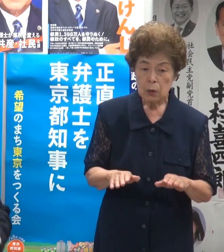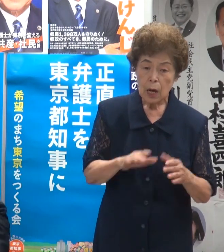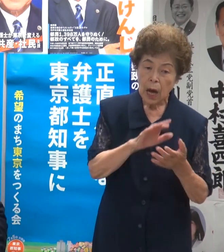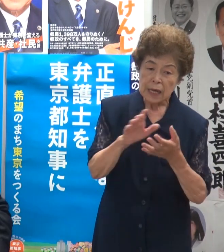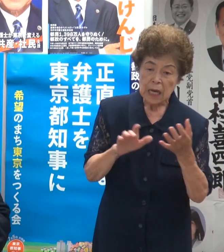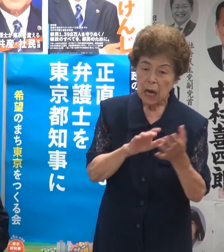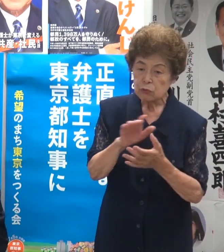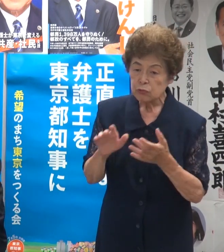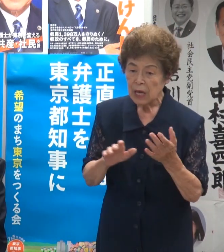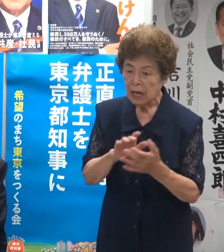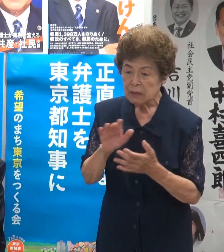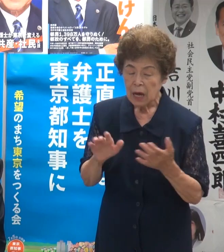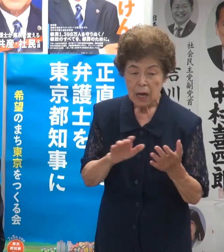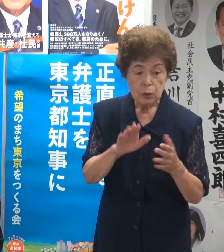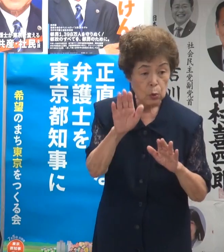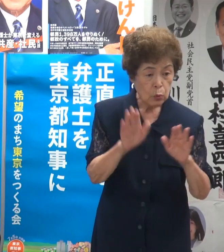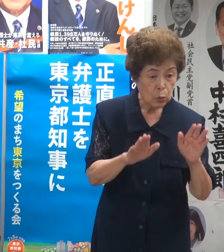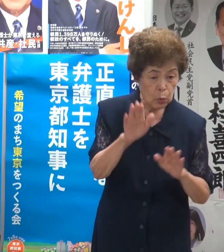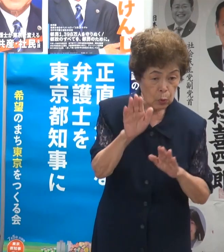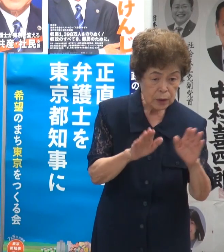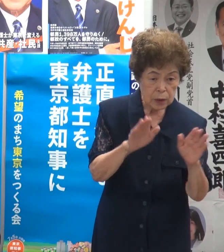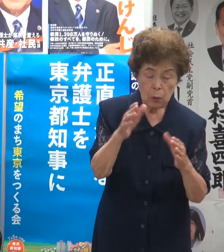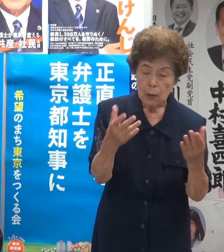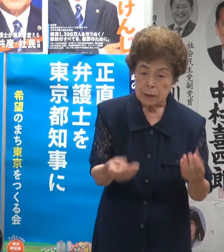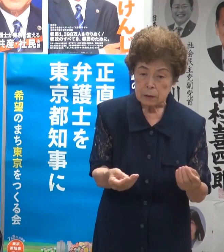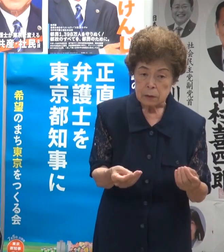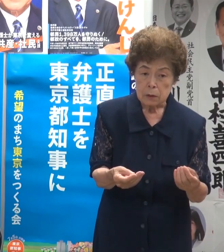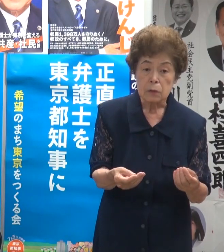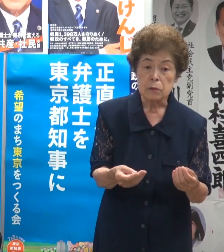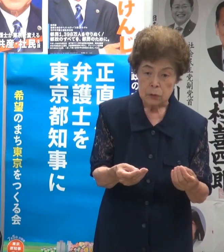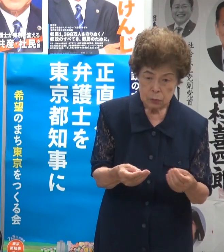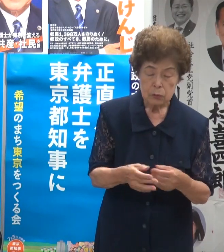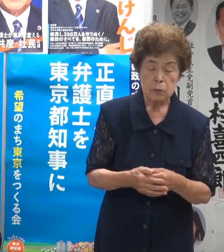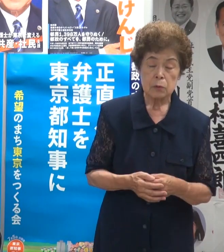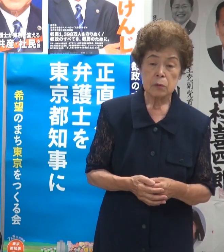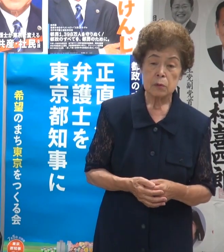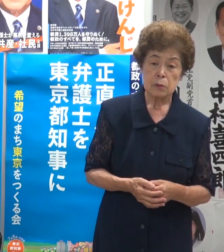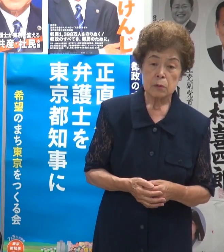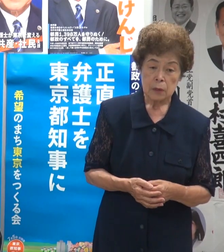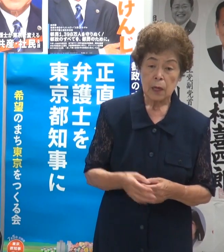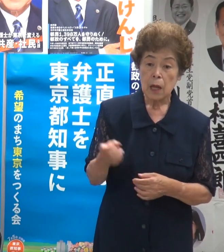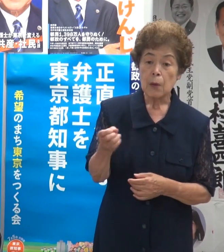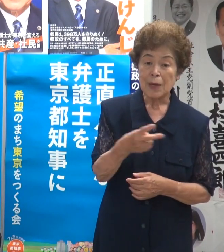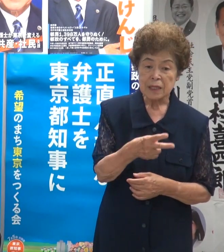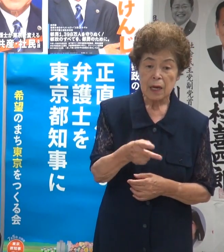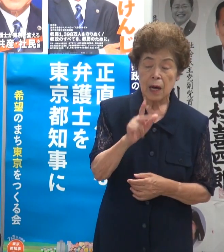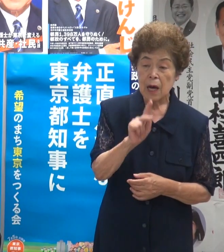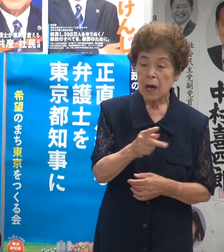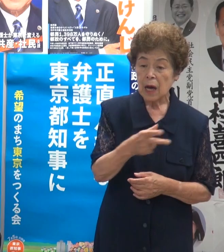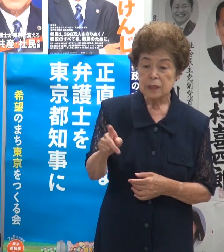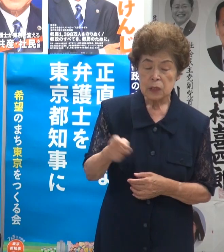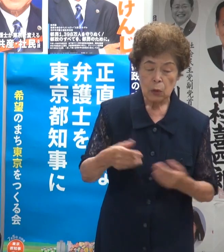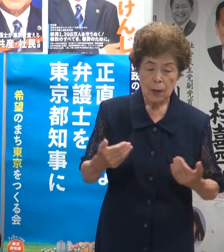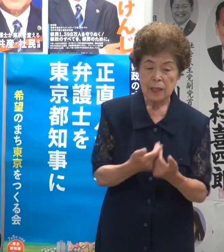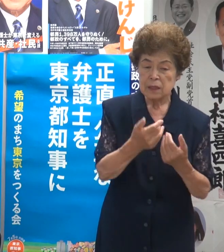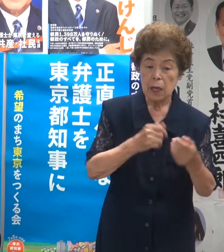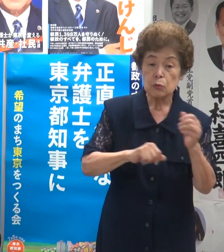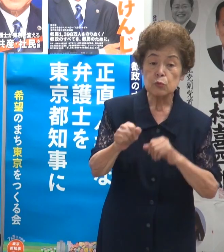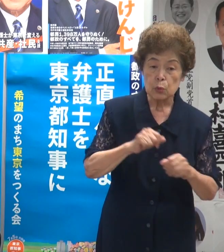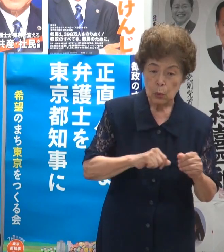やふやな状況に終わってしまっているので、またカジノ反対運動は私自身